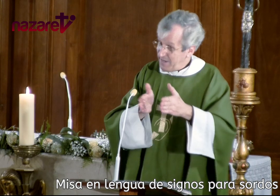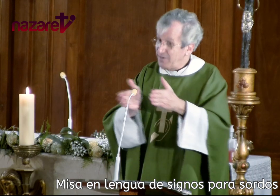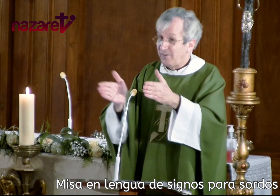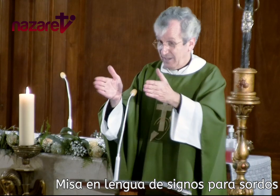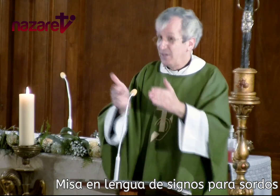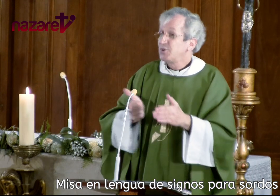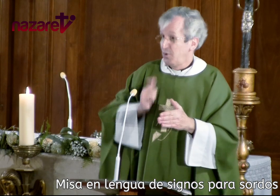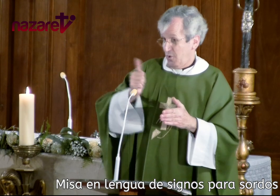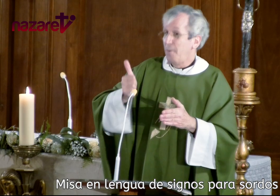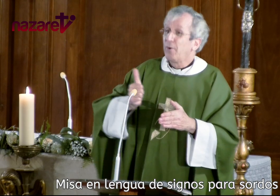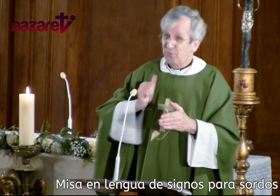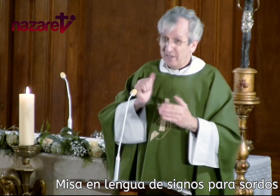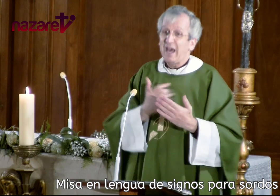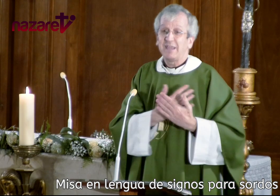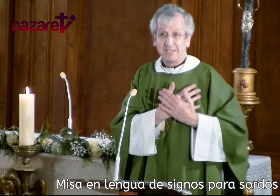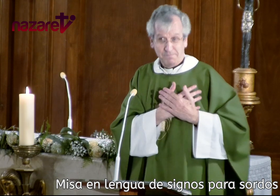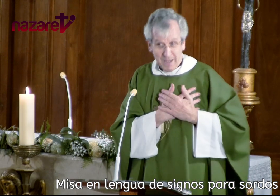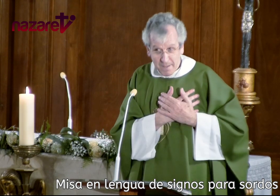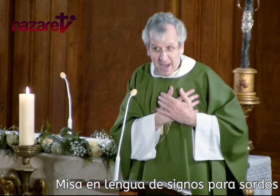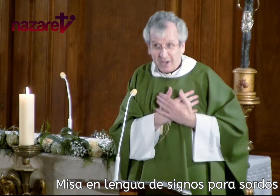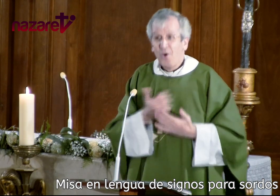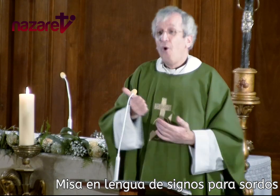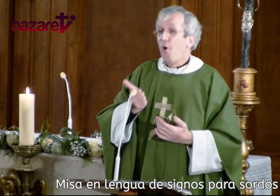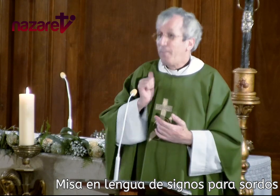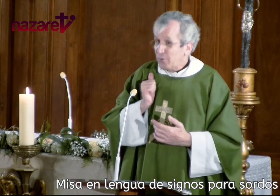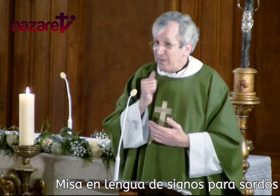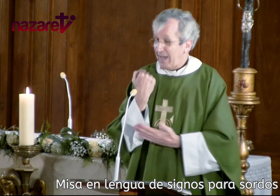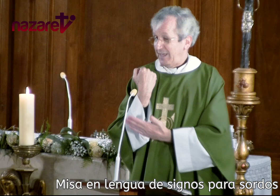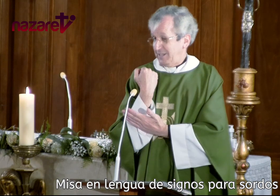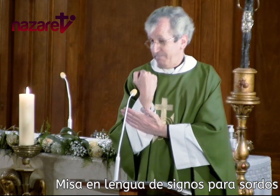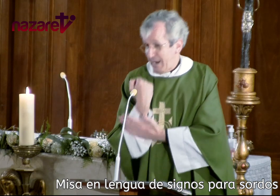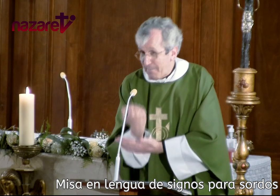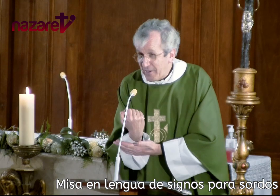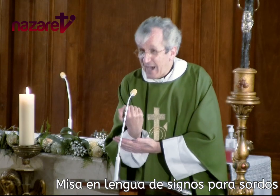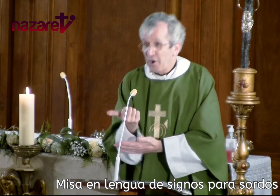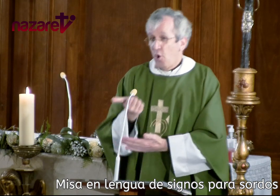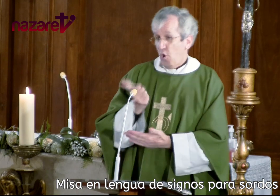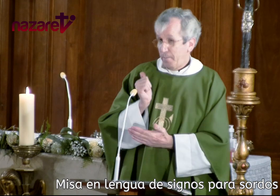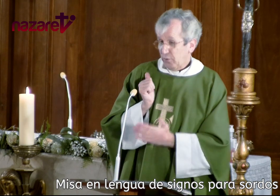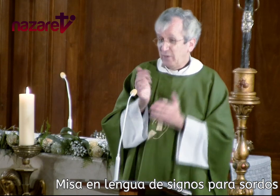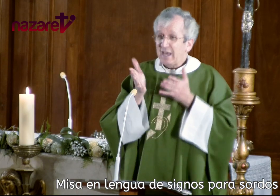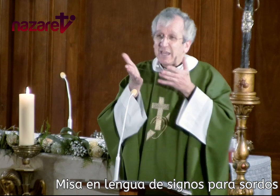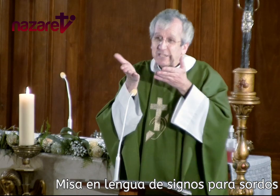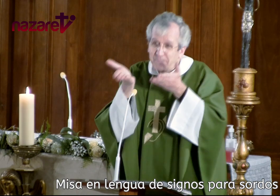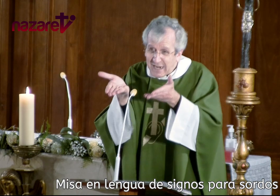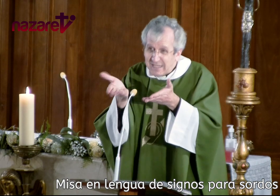son oportunidades para amar oportunidades para apoyar oportunidades para estar